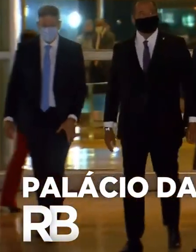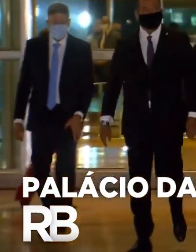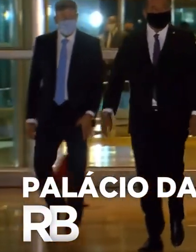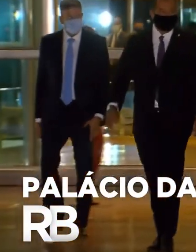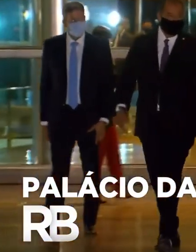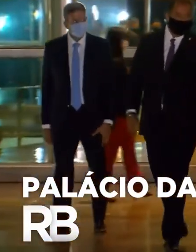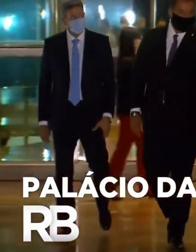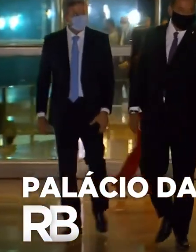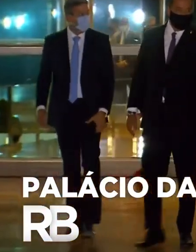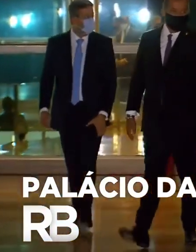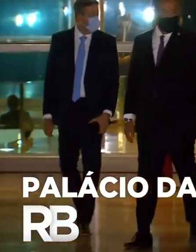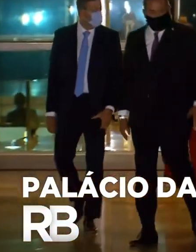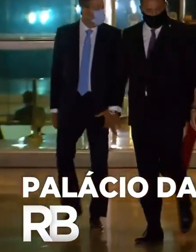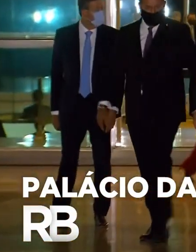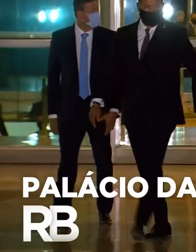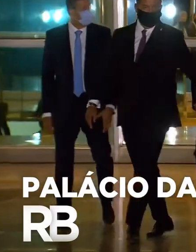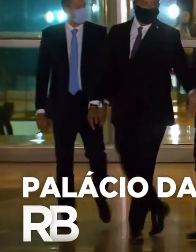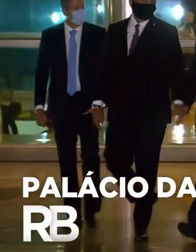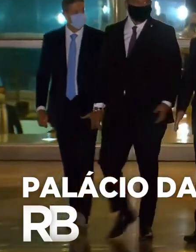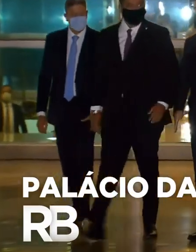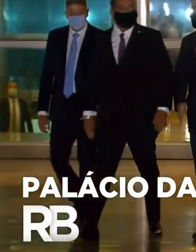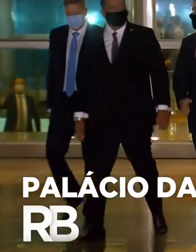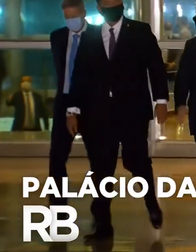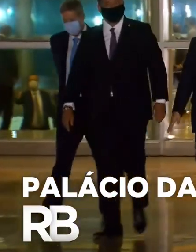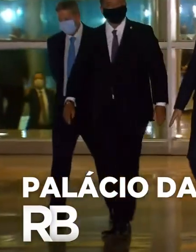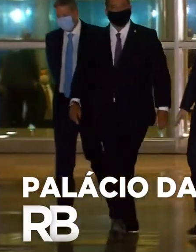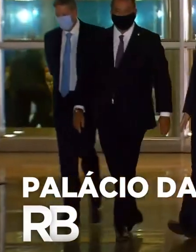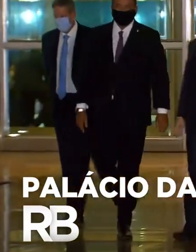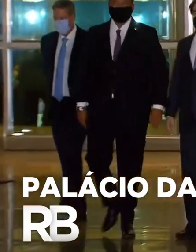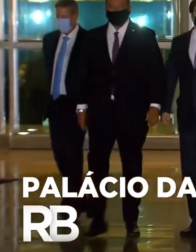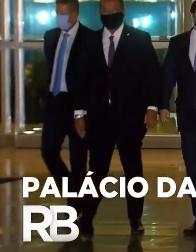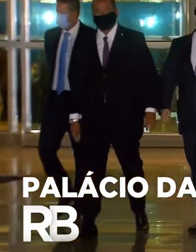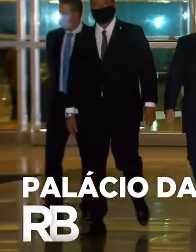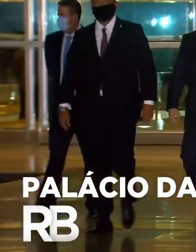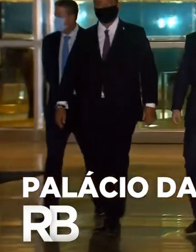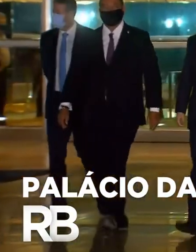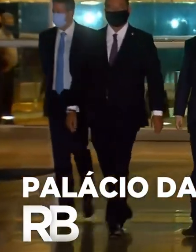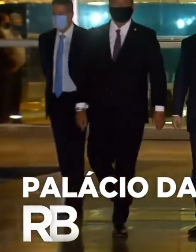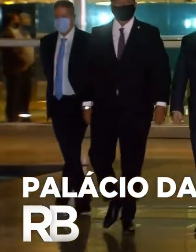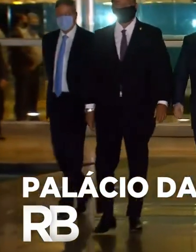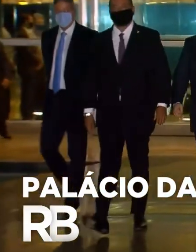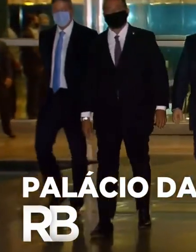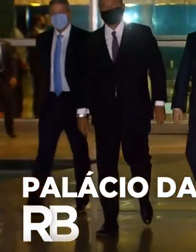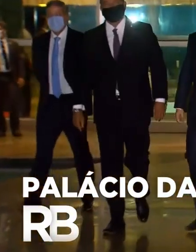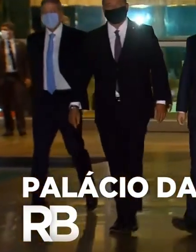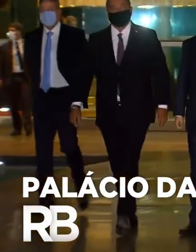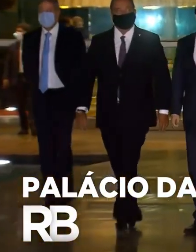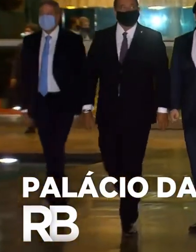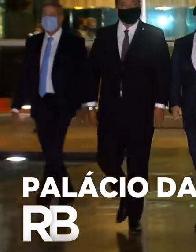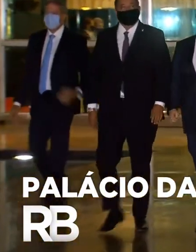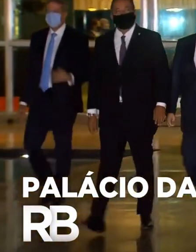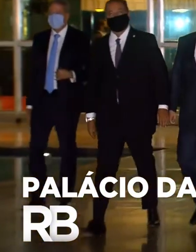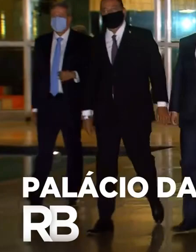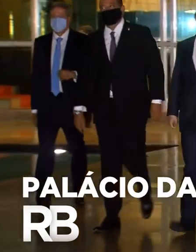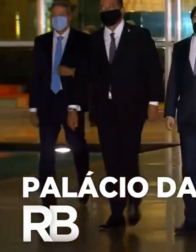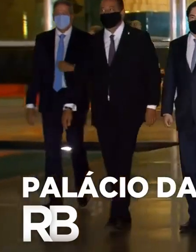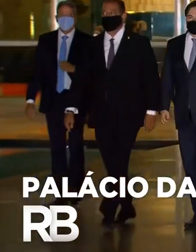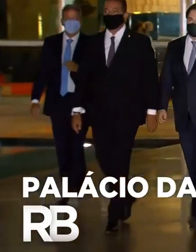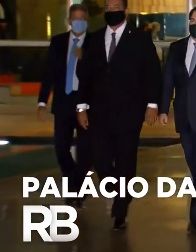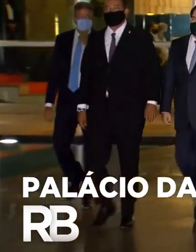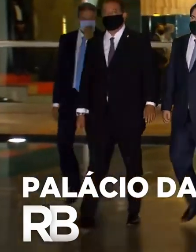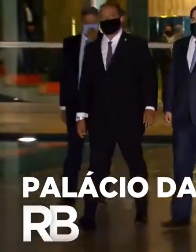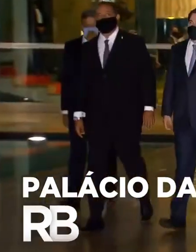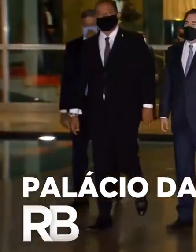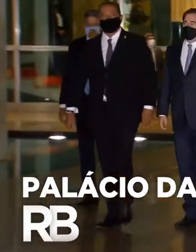Alcolumbre. Atrás do presidente a gente vê também ministros, parlamentares, mais um ministro ali, eu vejo o ministro